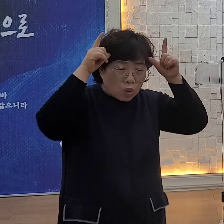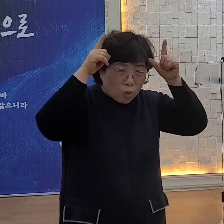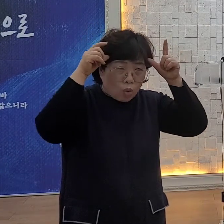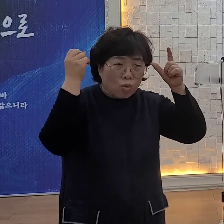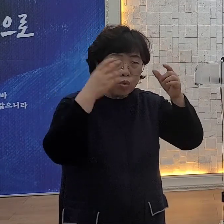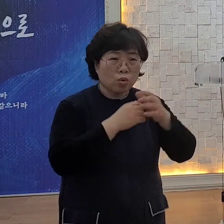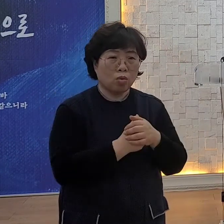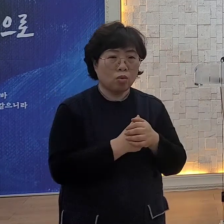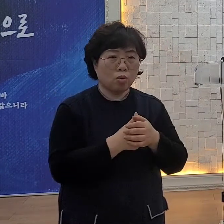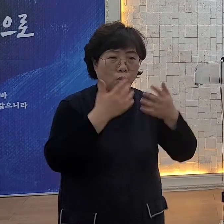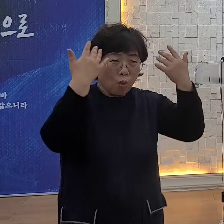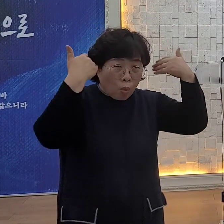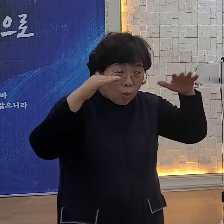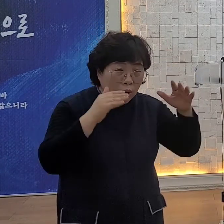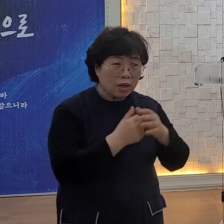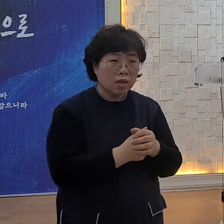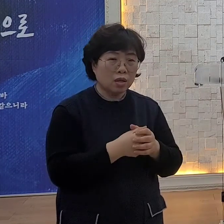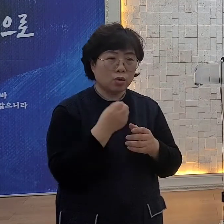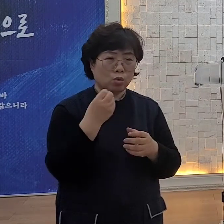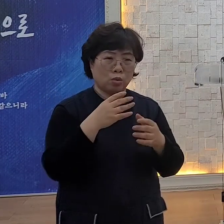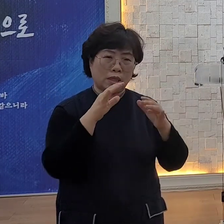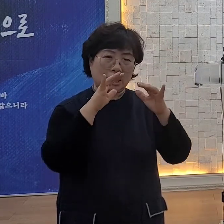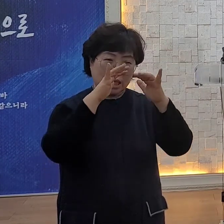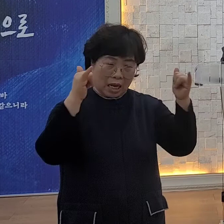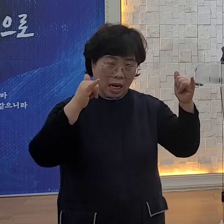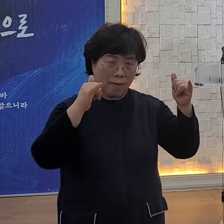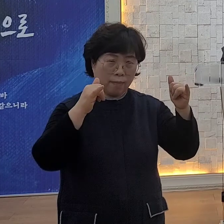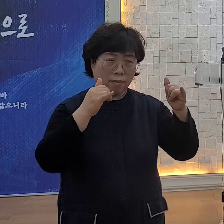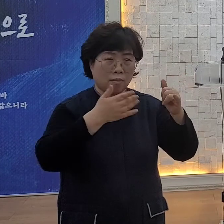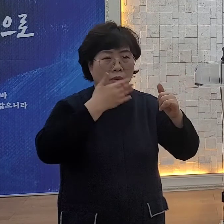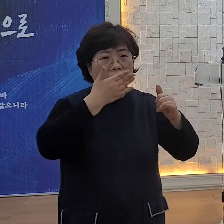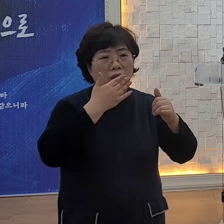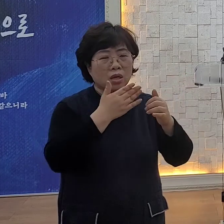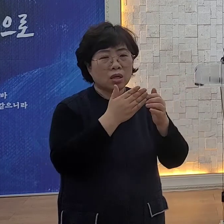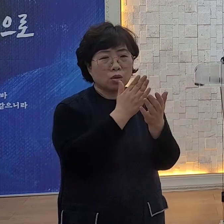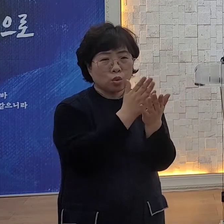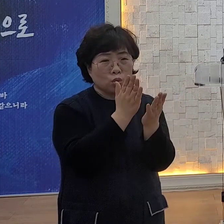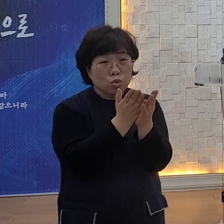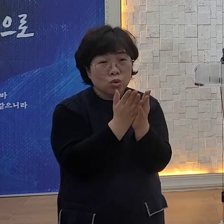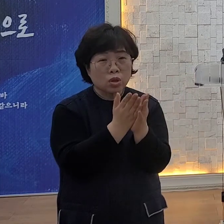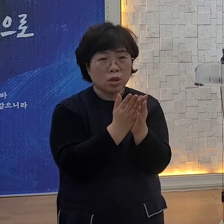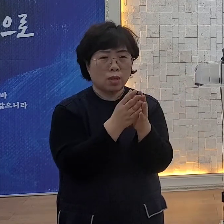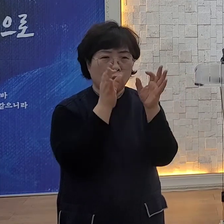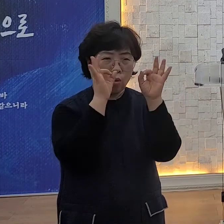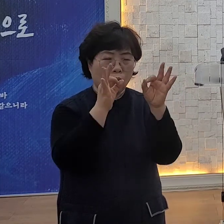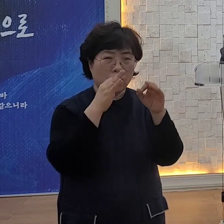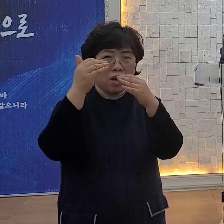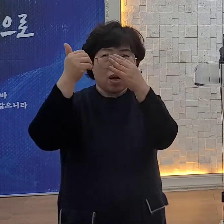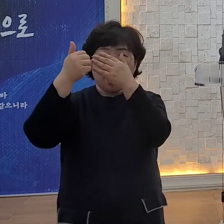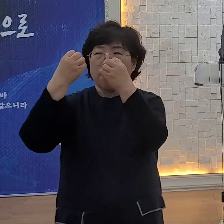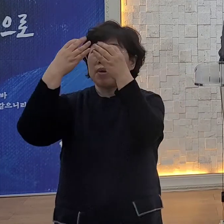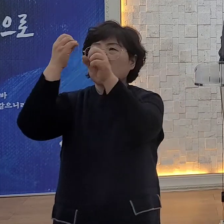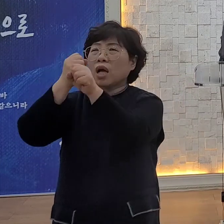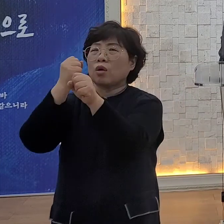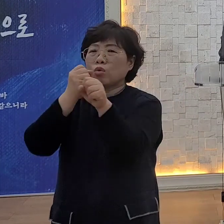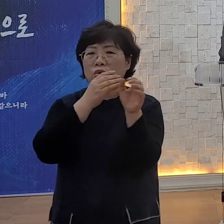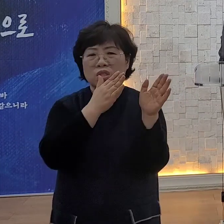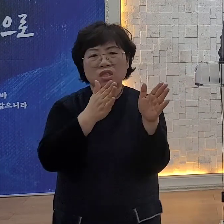보면서, 여러분 사람을 보면서 창조 선비를 말씀드렸죠. 소는 초식동물이다. 풀만 먹고